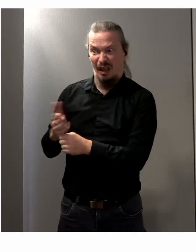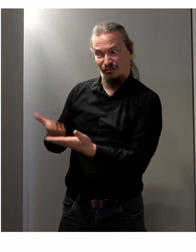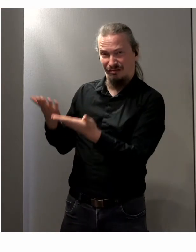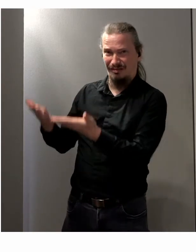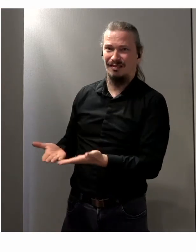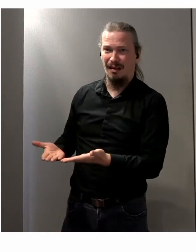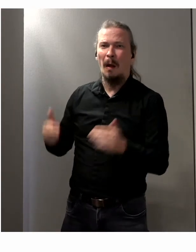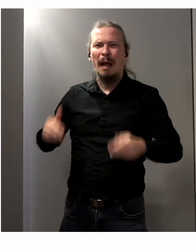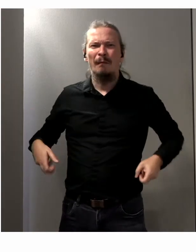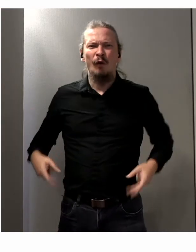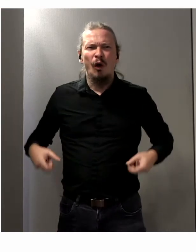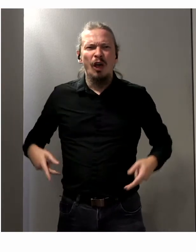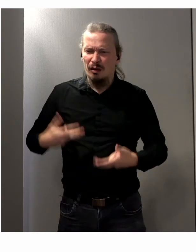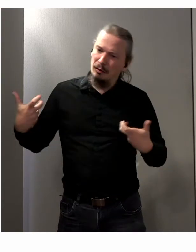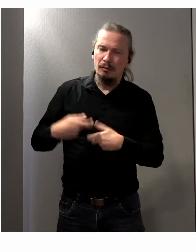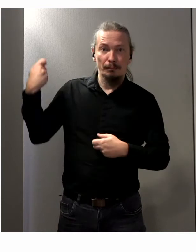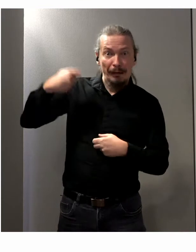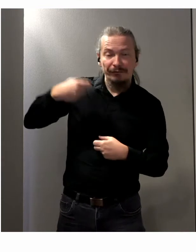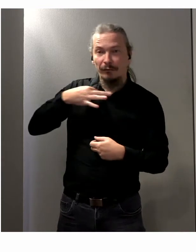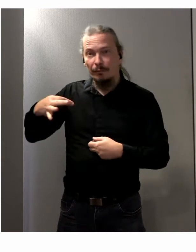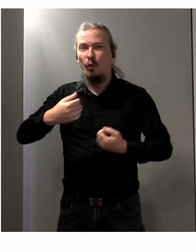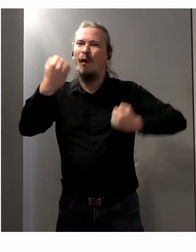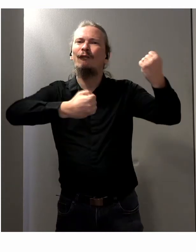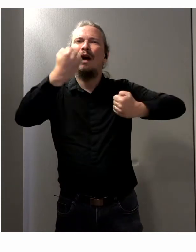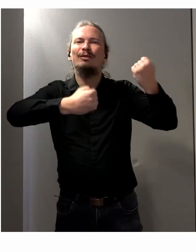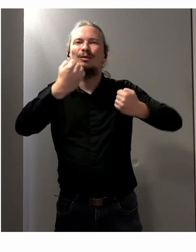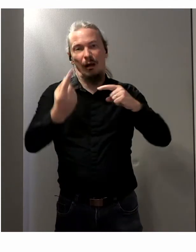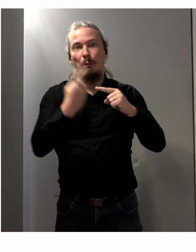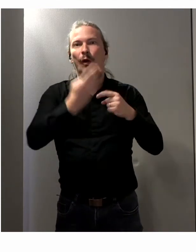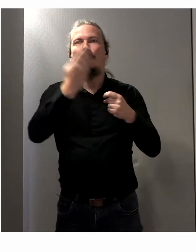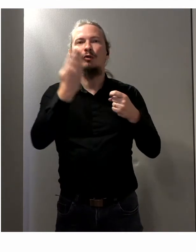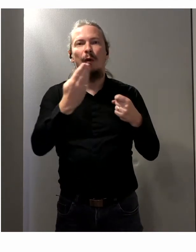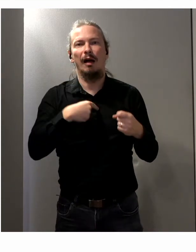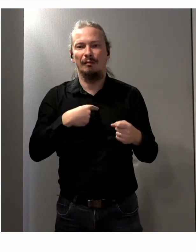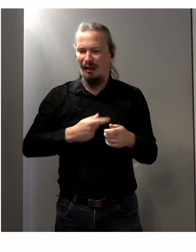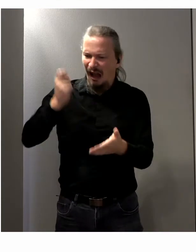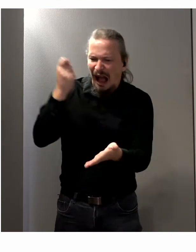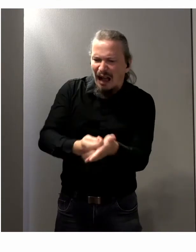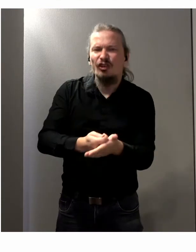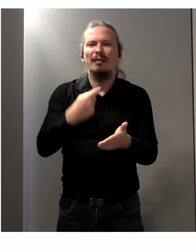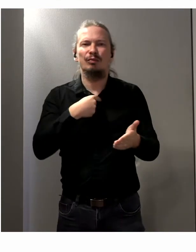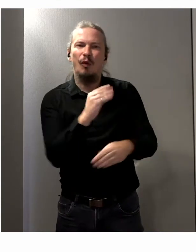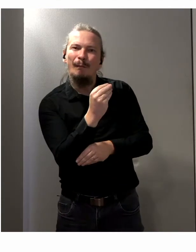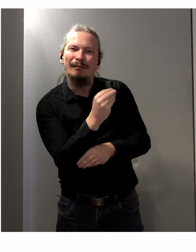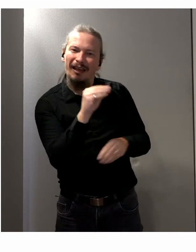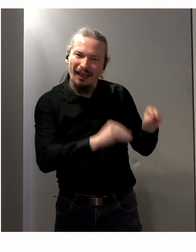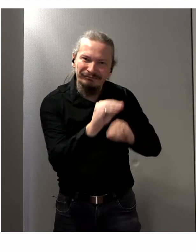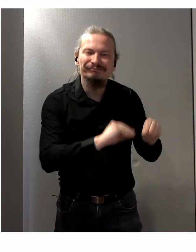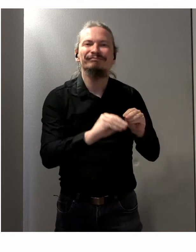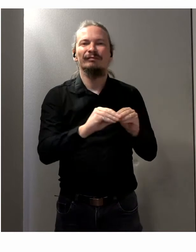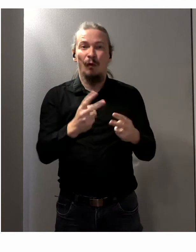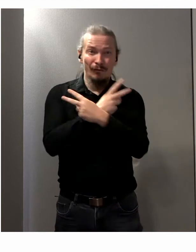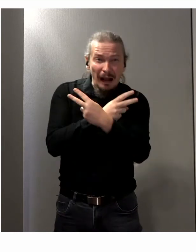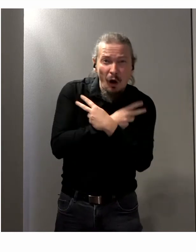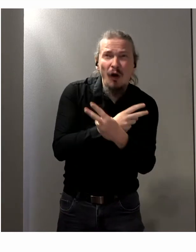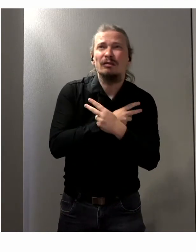celui-ci, malgré le coût des fauteuils roulants, malgré le coût d'une voiture qui nous est indispensable, le coût des articles de puériculture, le coût des vacances adaptées, si tant est que